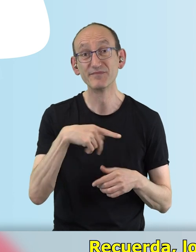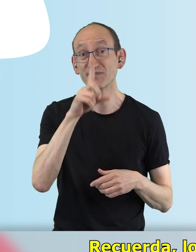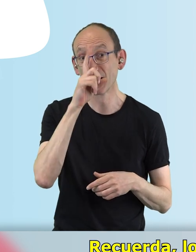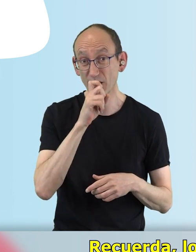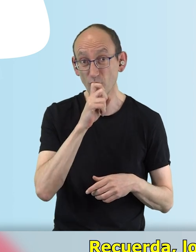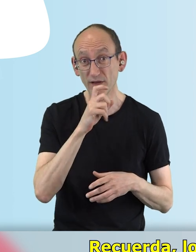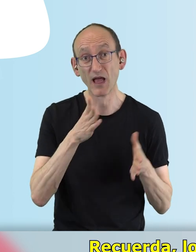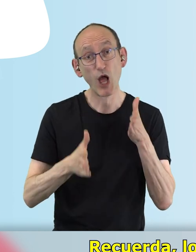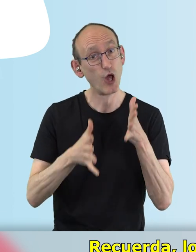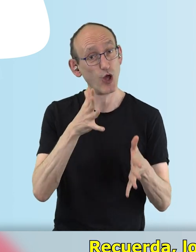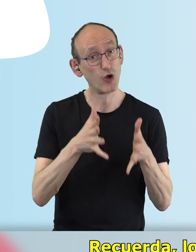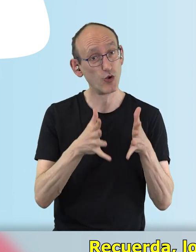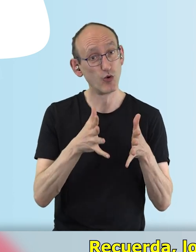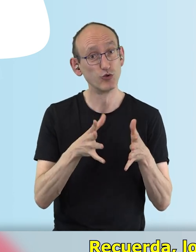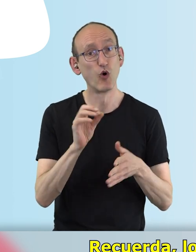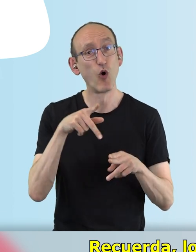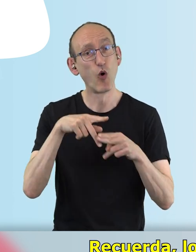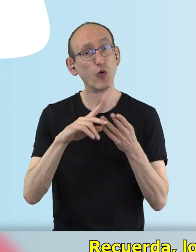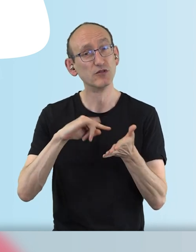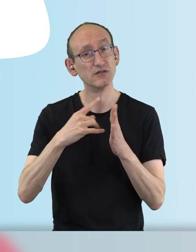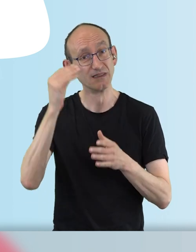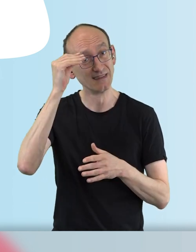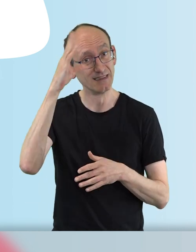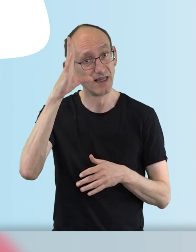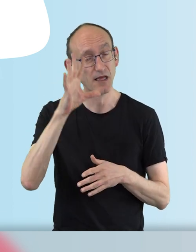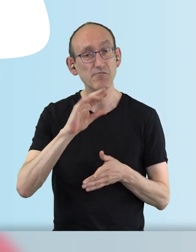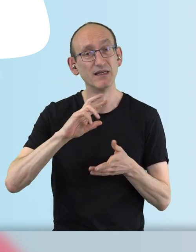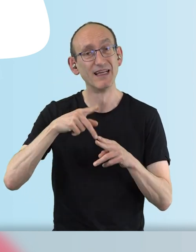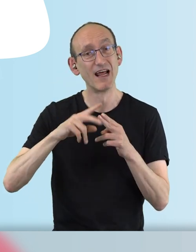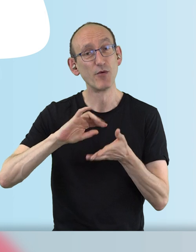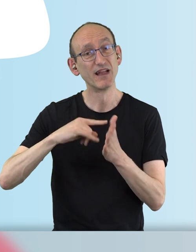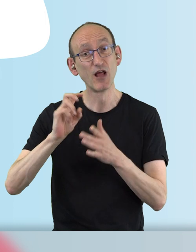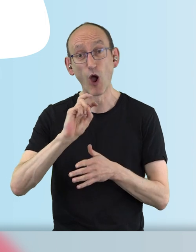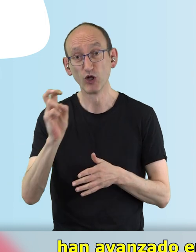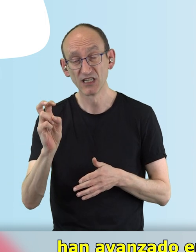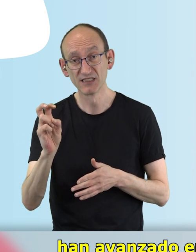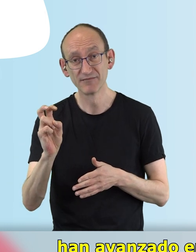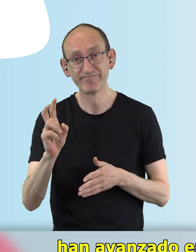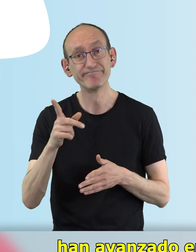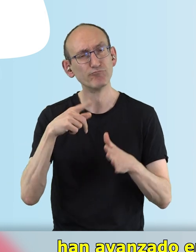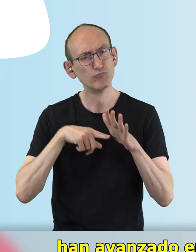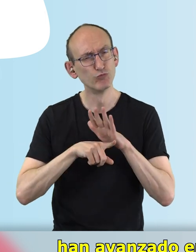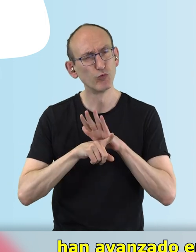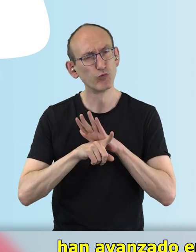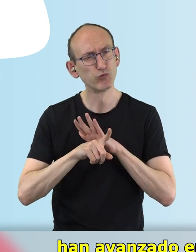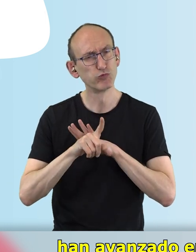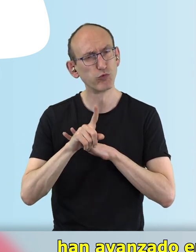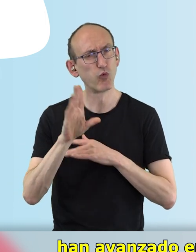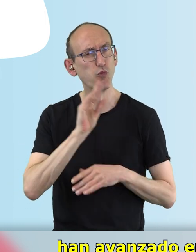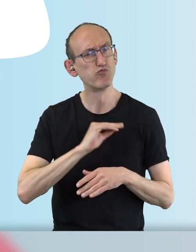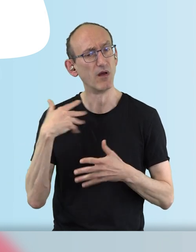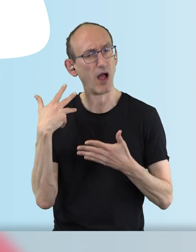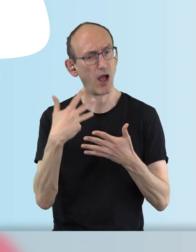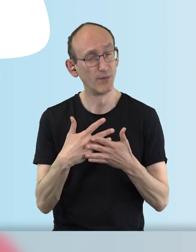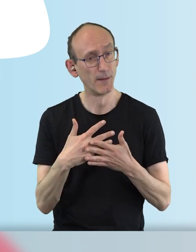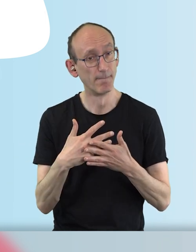Recuerda, los robots, los dispositivos inteligentes y otras herramientas tecnológicas han avanzado enormemente en los últimos